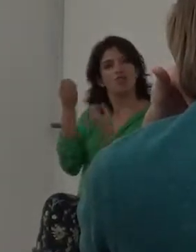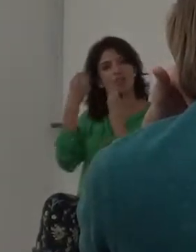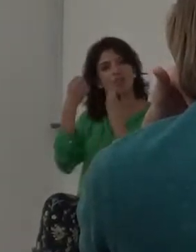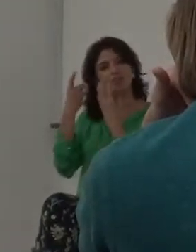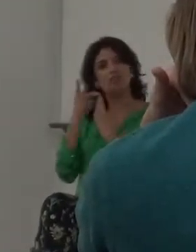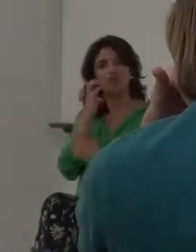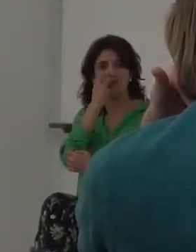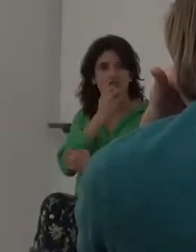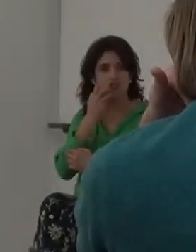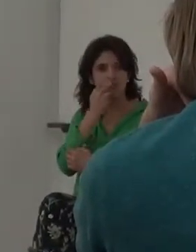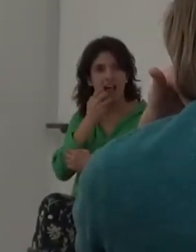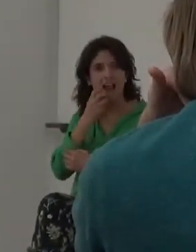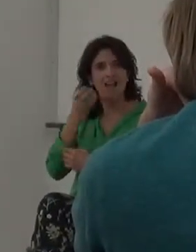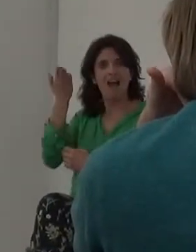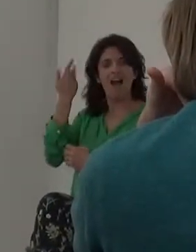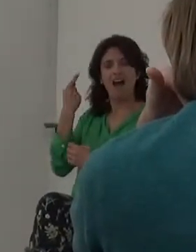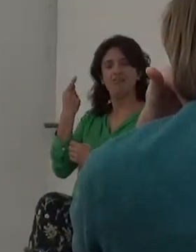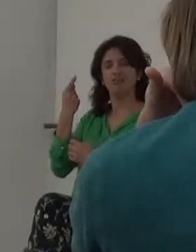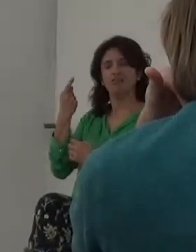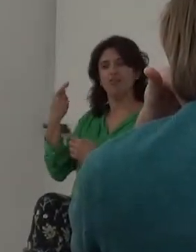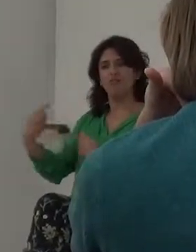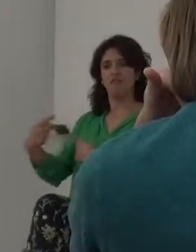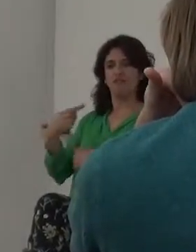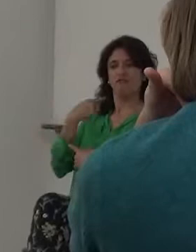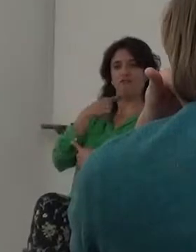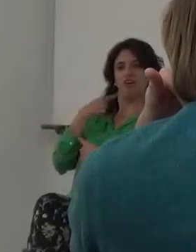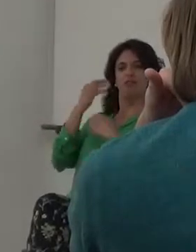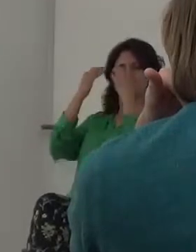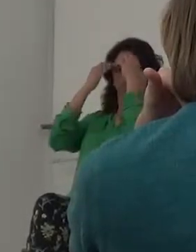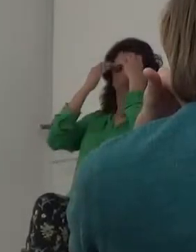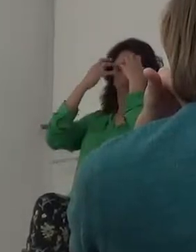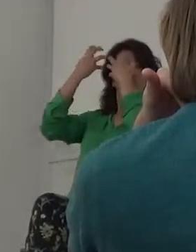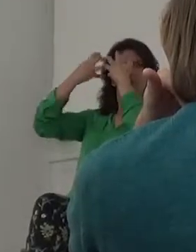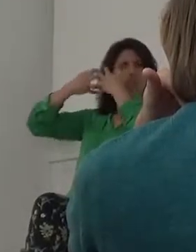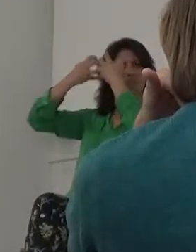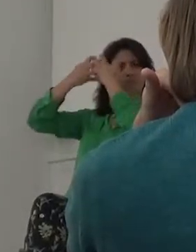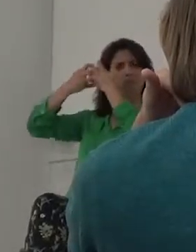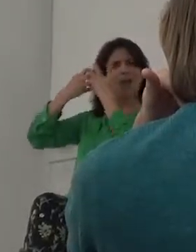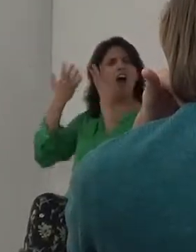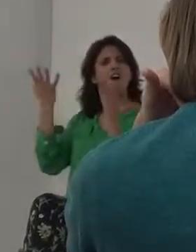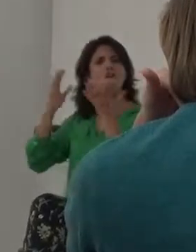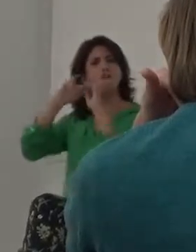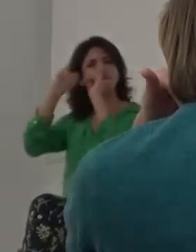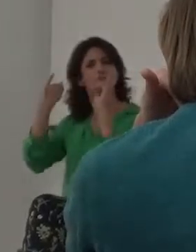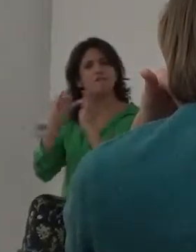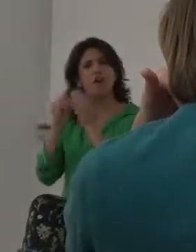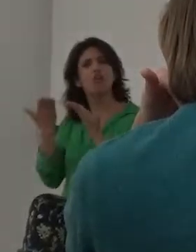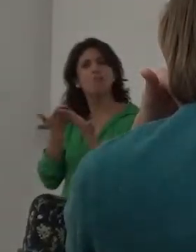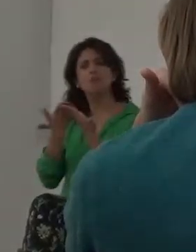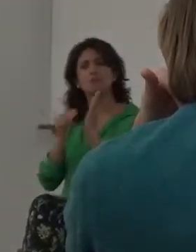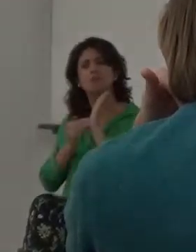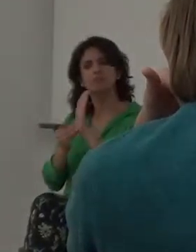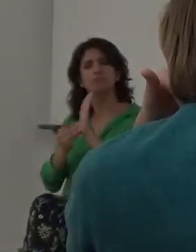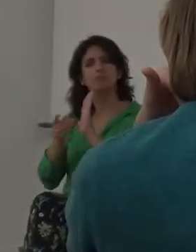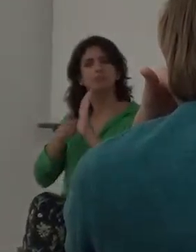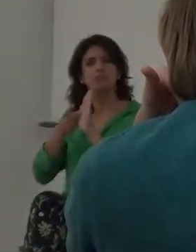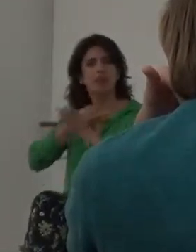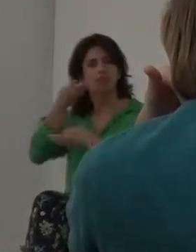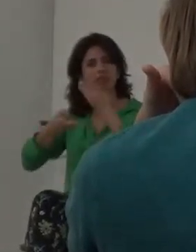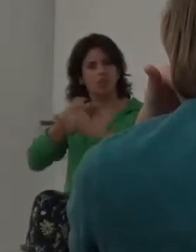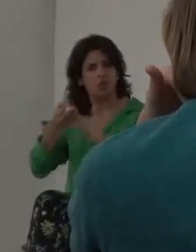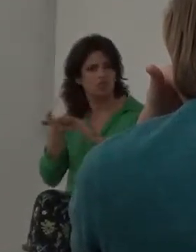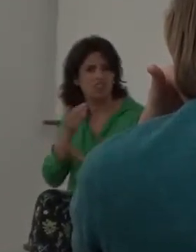Entonces eso influye en su sistema lingüístico. Claro. Y la forma en cómo presenta sus discursos son diferentes y característicamente distintas